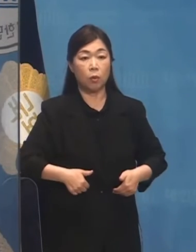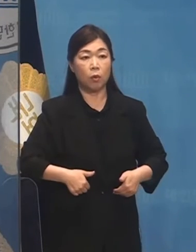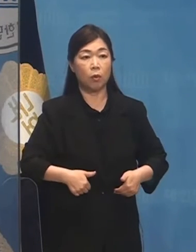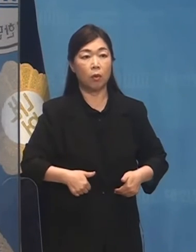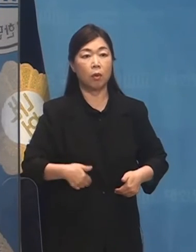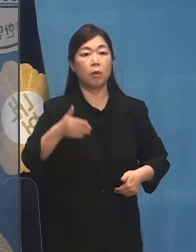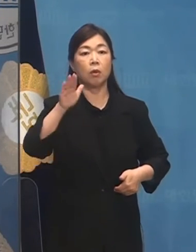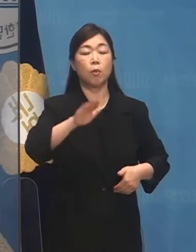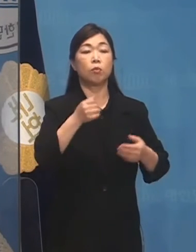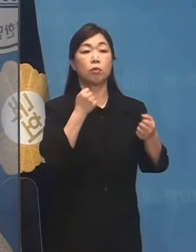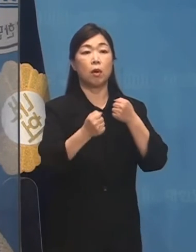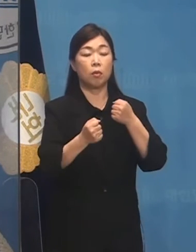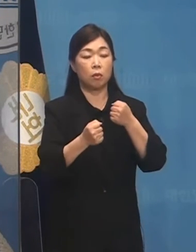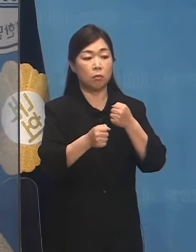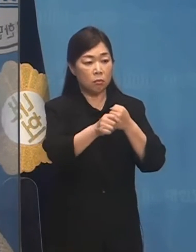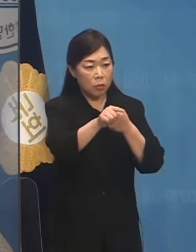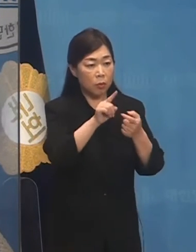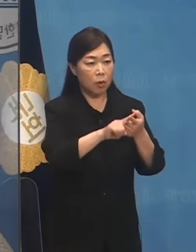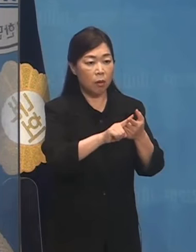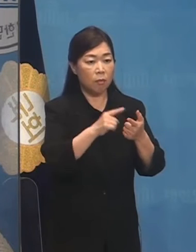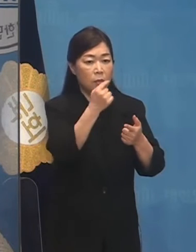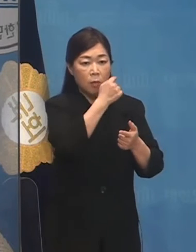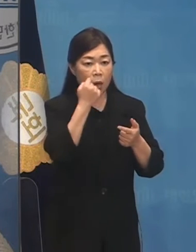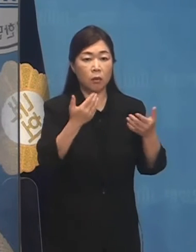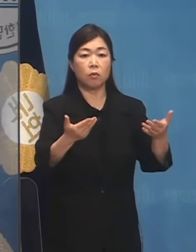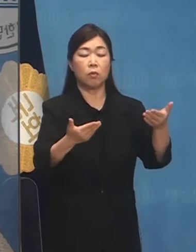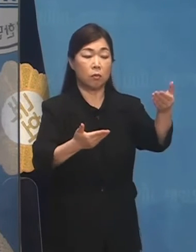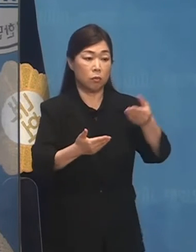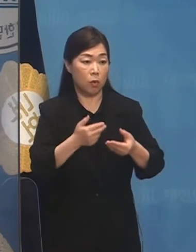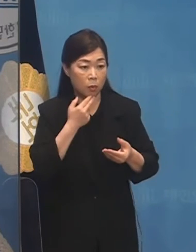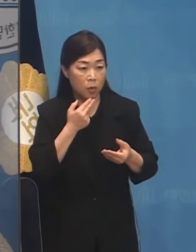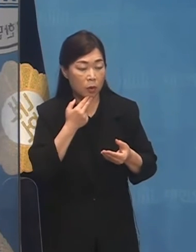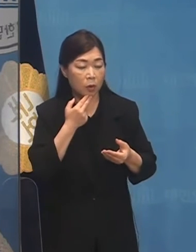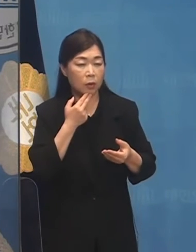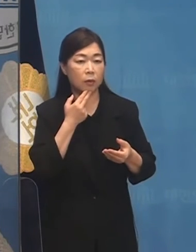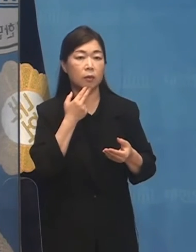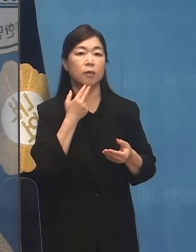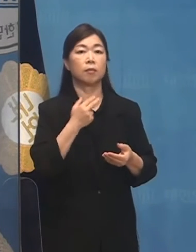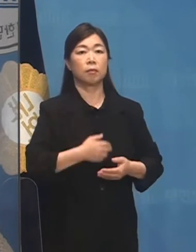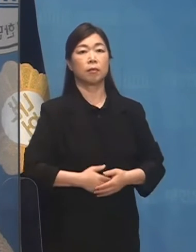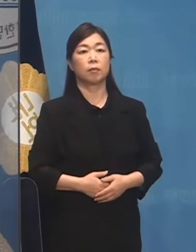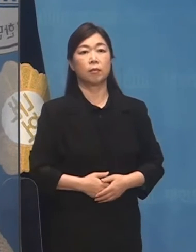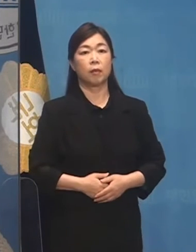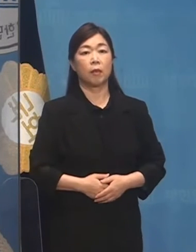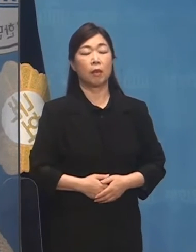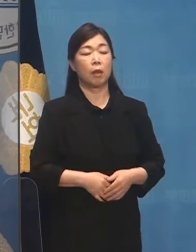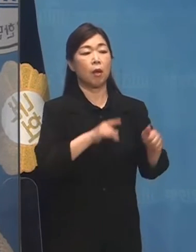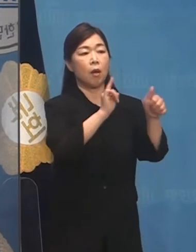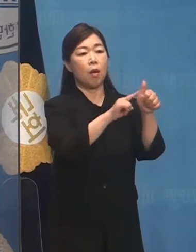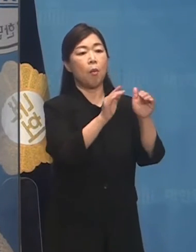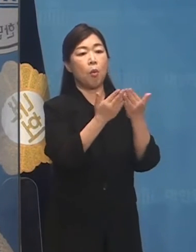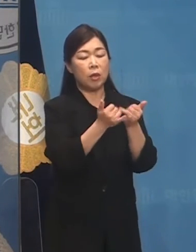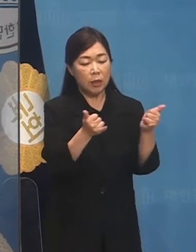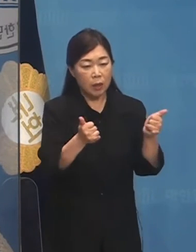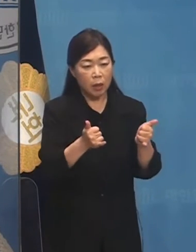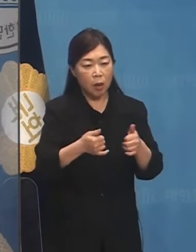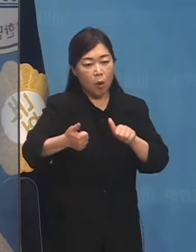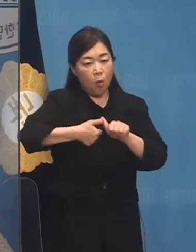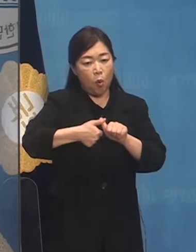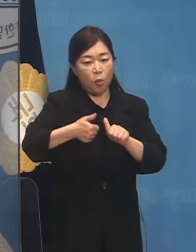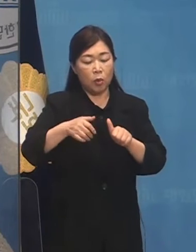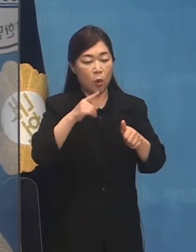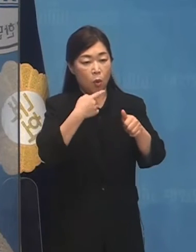그럼에도 불구하고 이에 대한 아무런 자료를 제출하지 않고 있습니다. 본인이 그렇게 많은 고문료를 받은